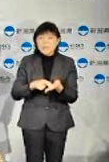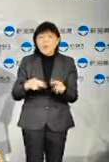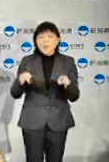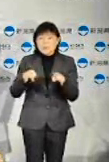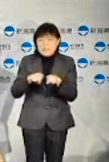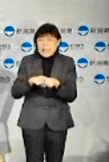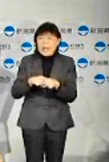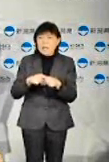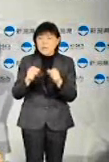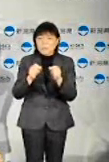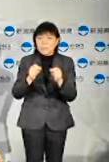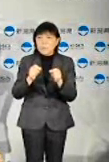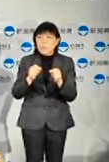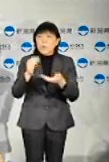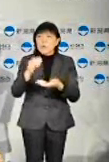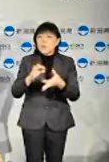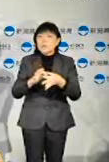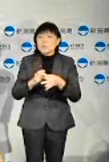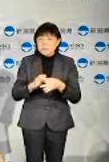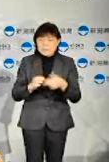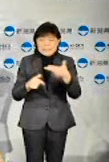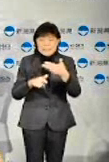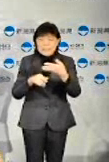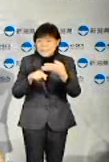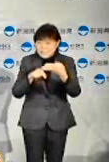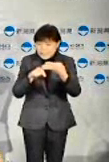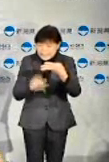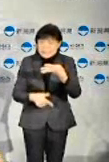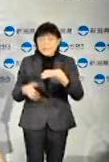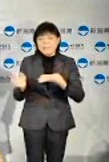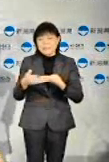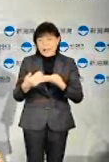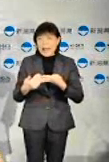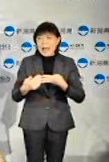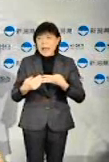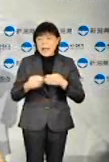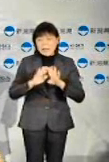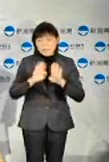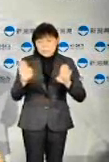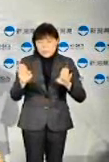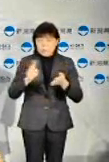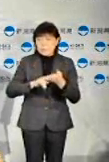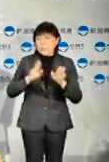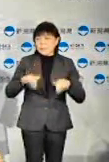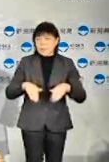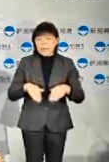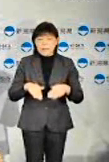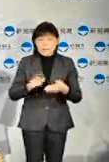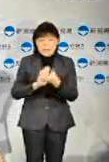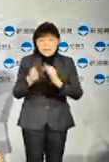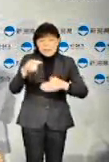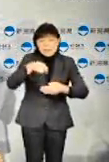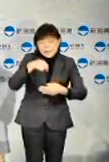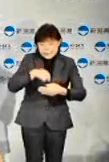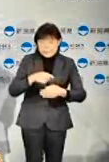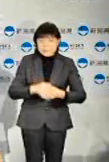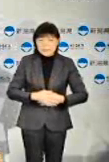で人を運ぶという形でライドシェアを4月から導入するということが決まりました。県内に